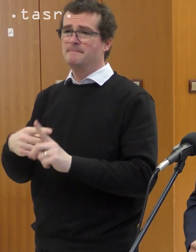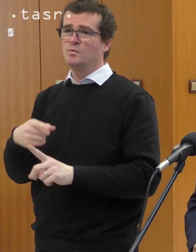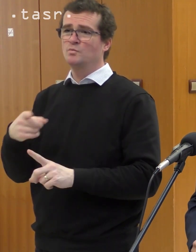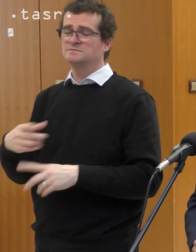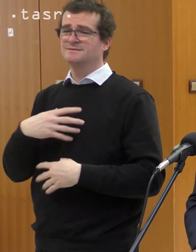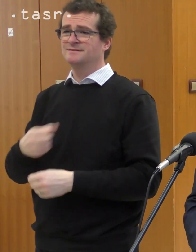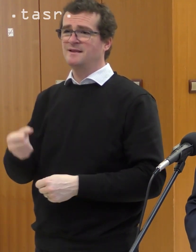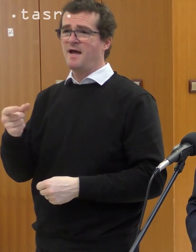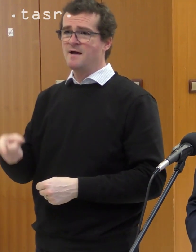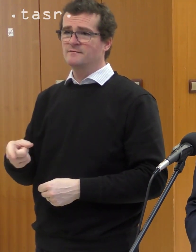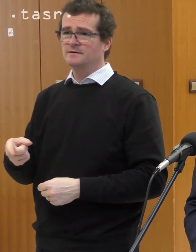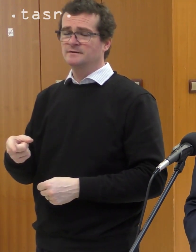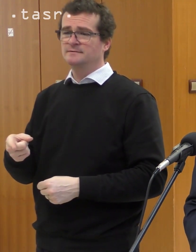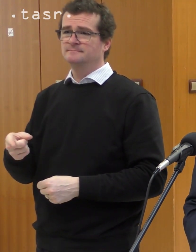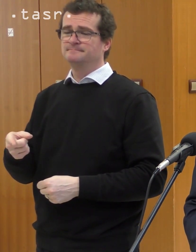teda aj